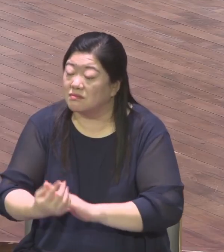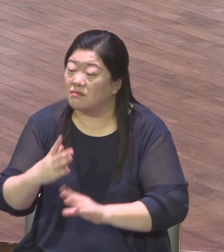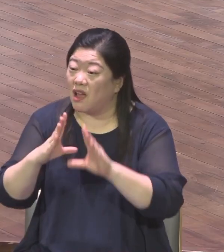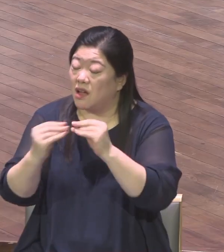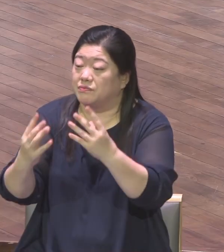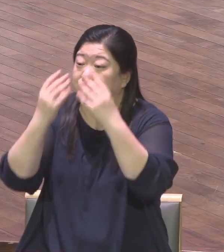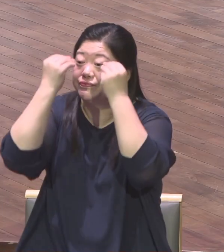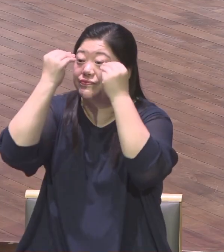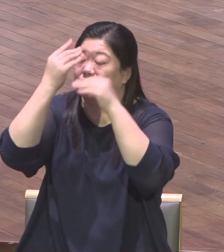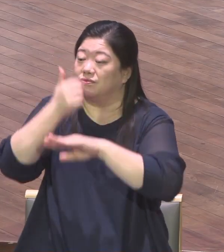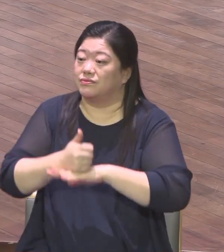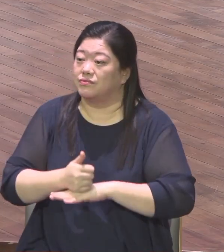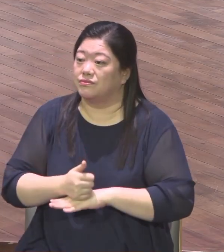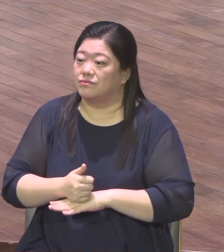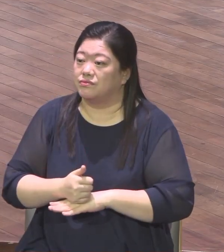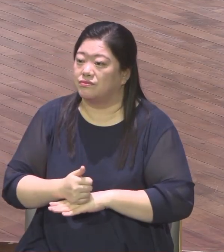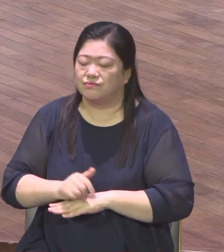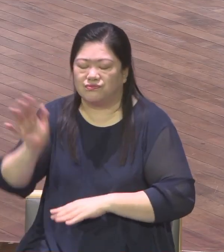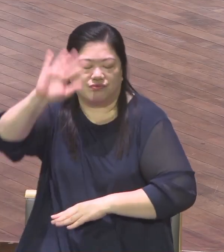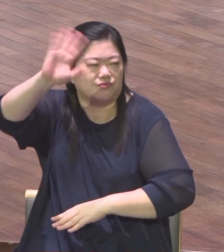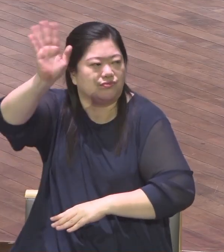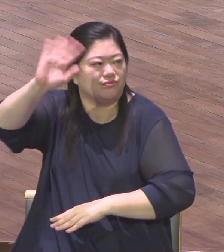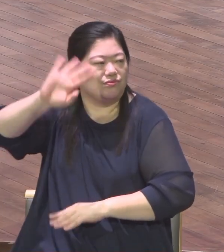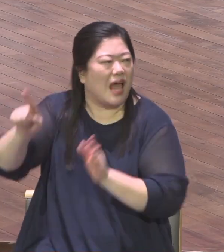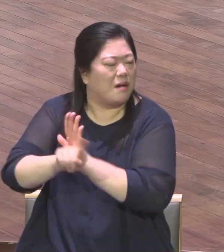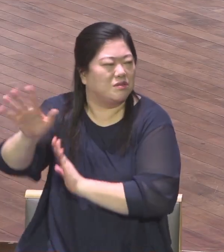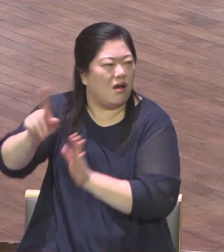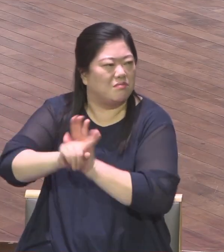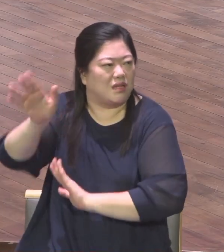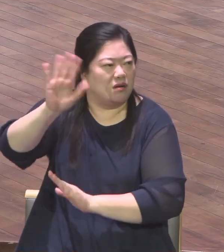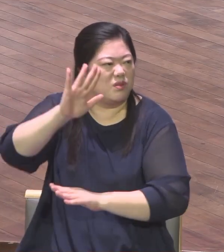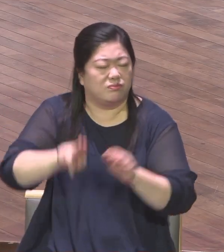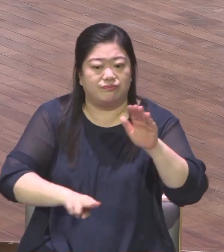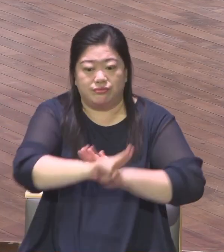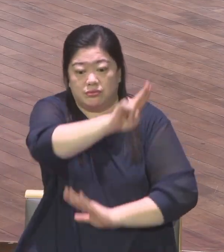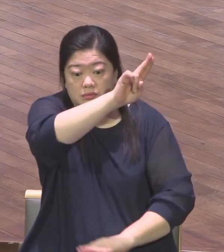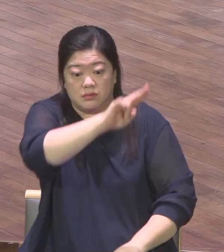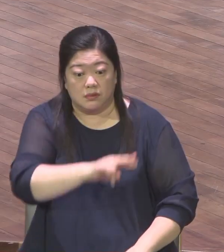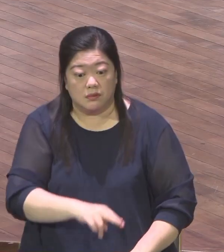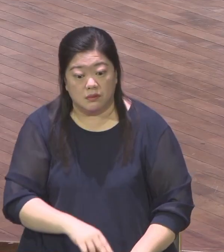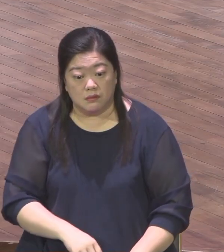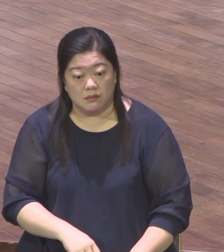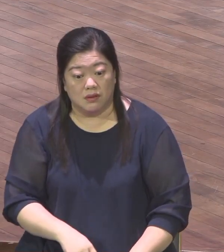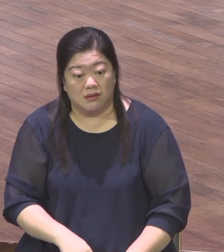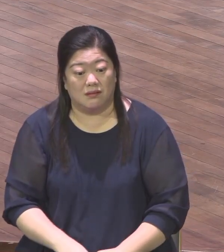아주 이기적인 생각을 꽉 차 있었어요. 우리 이랬으니까 하나님 이렇게 해달라는 거죠.